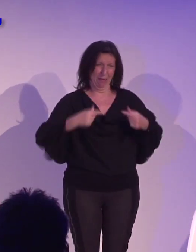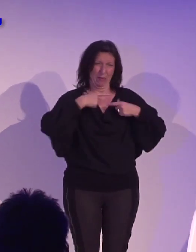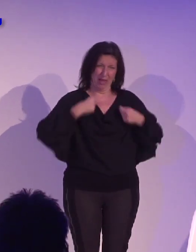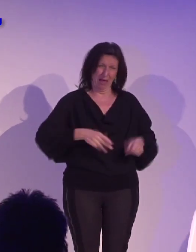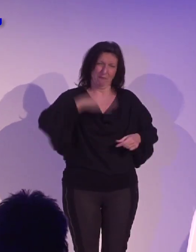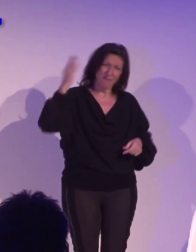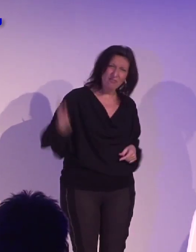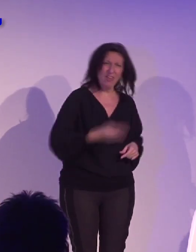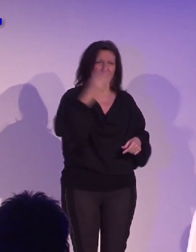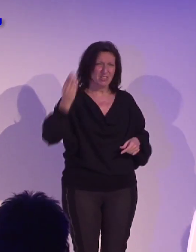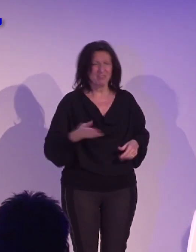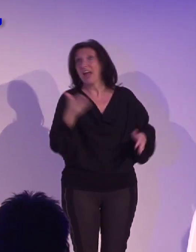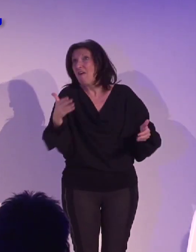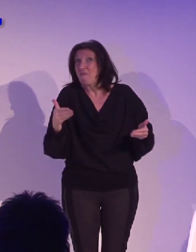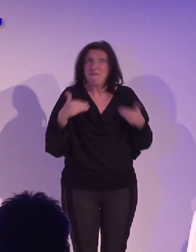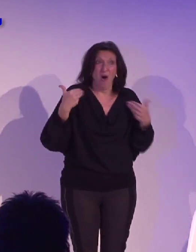Vor lauter Freude